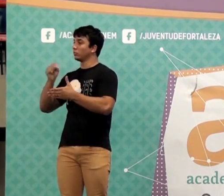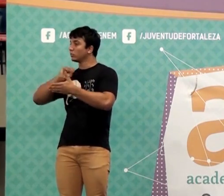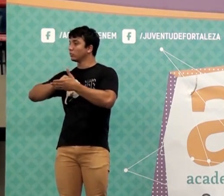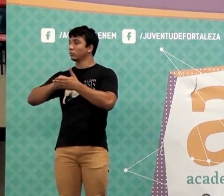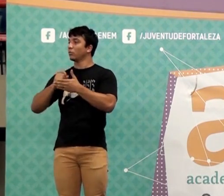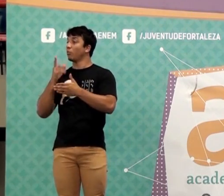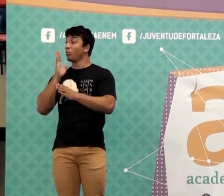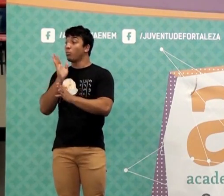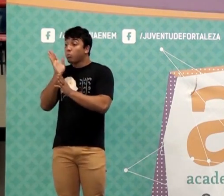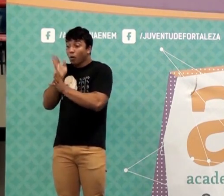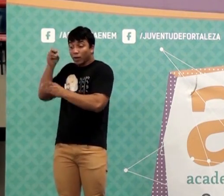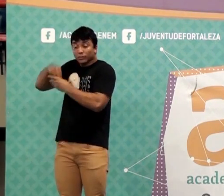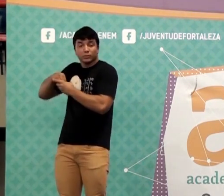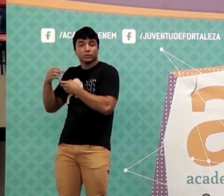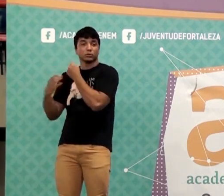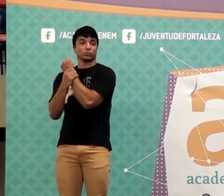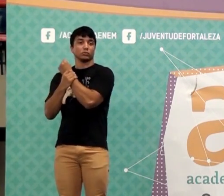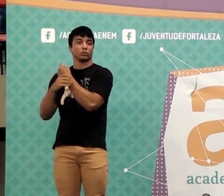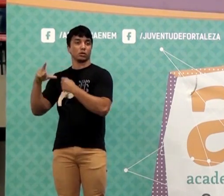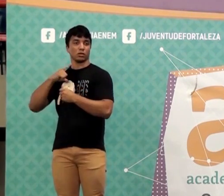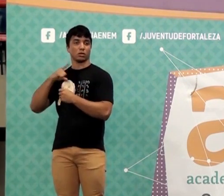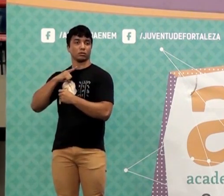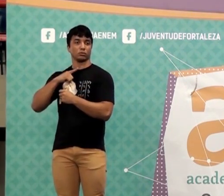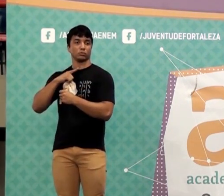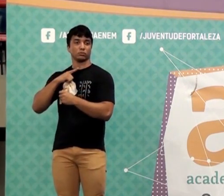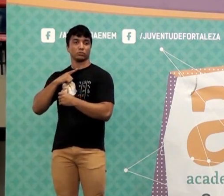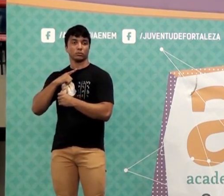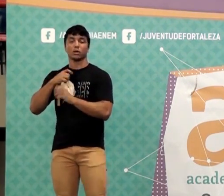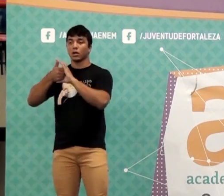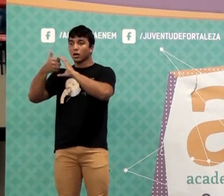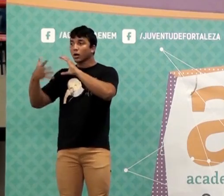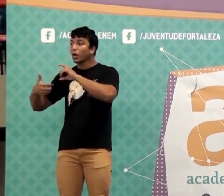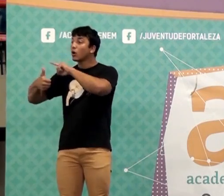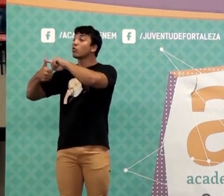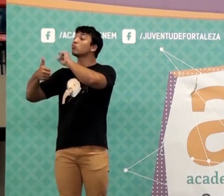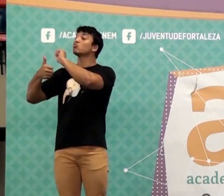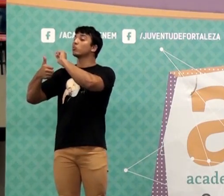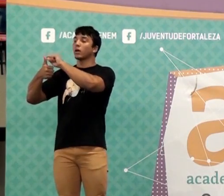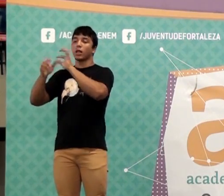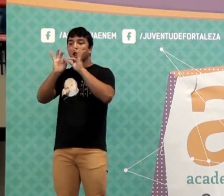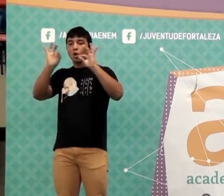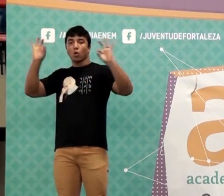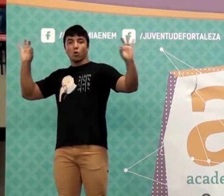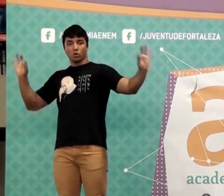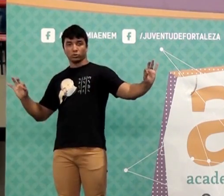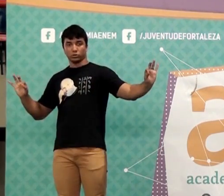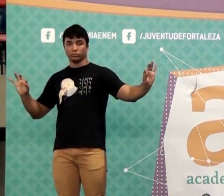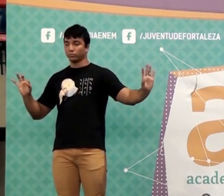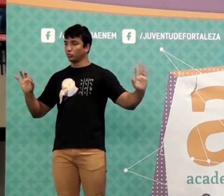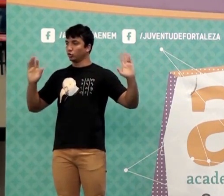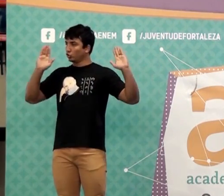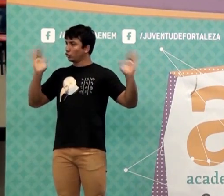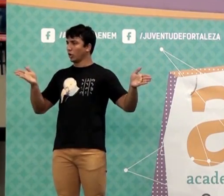pedra se você realmente necessitar. Primeira característica que a gente sabe, a gente está distante. É